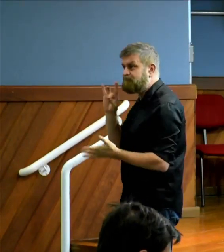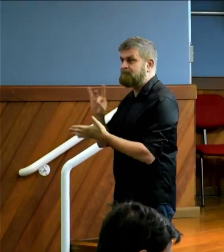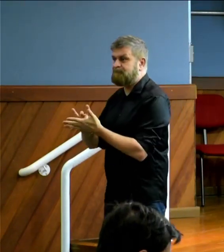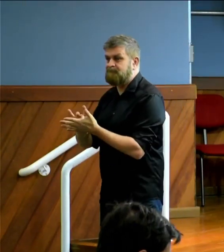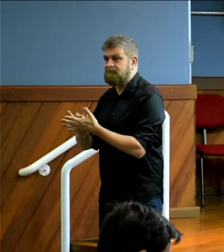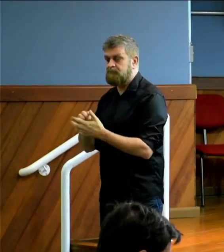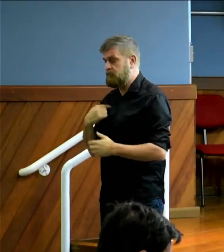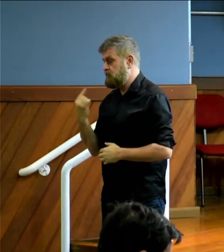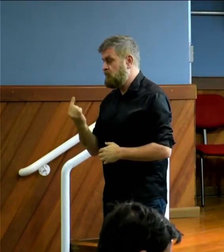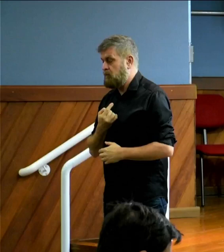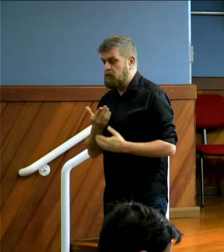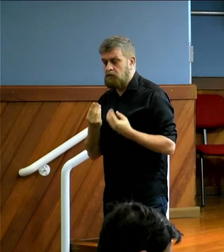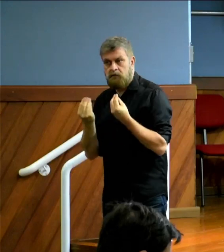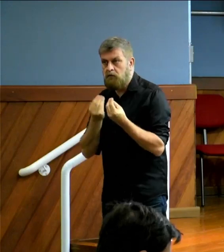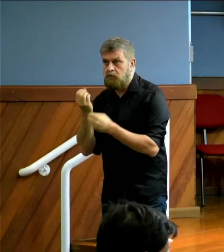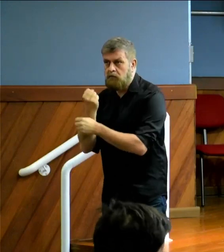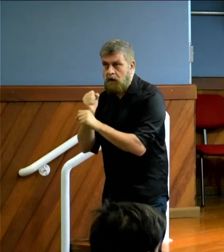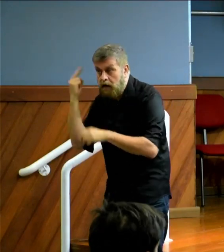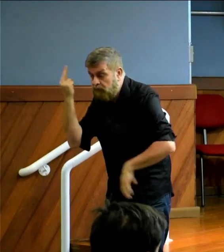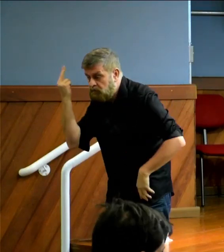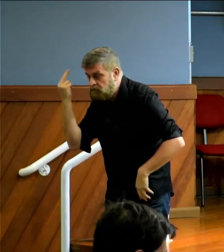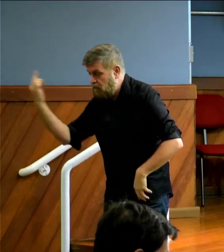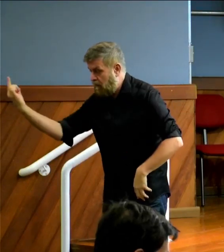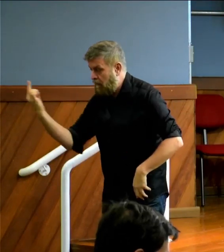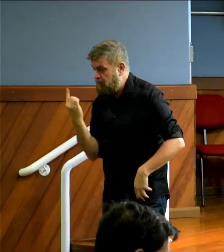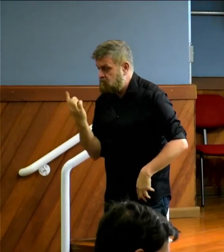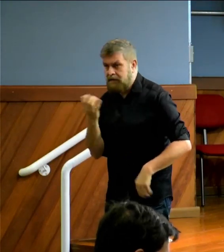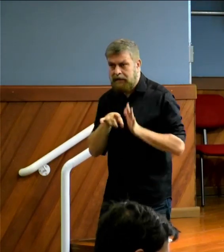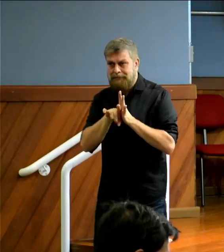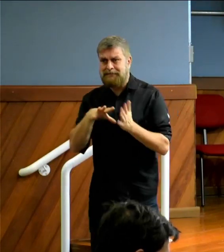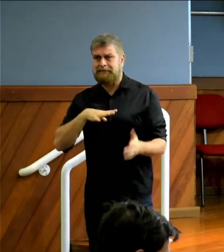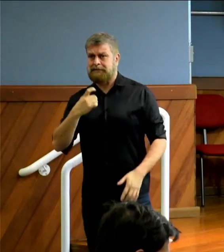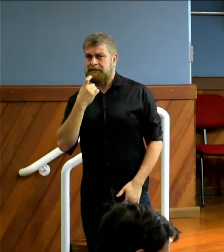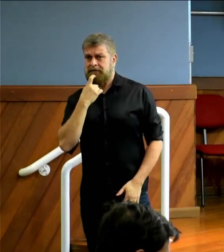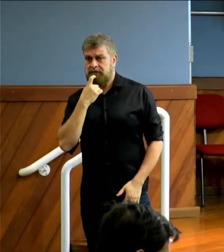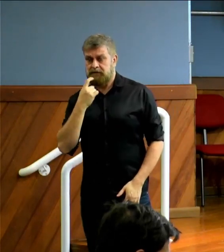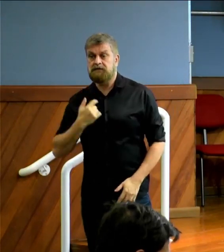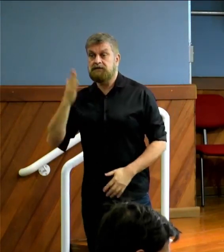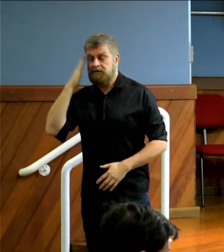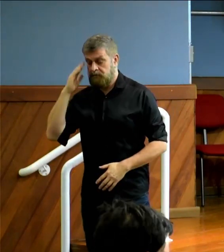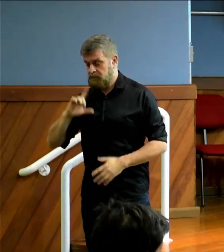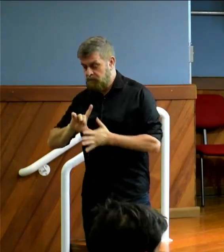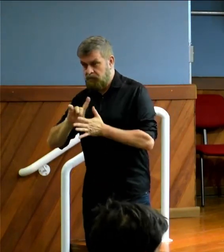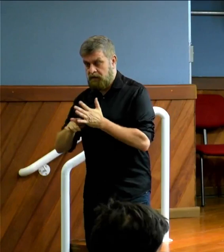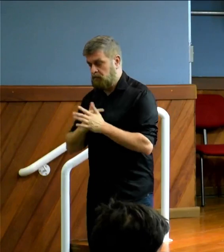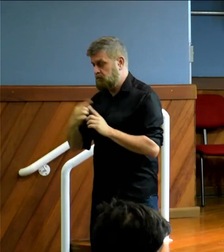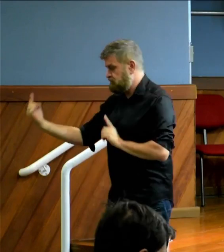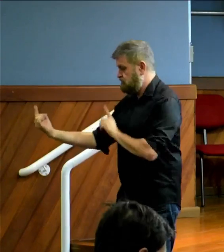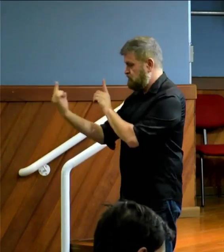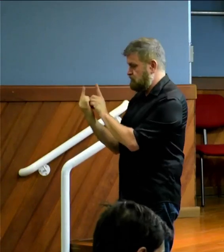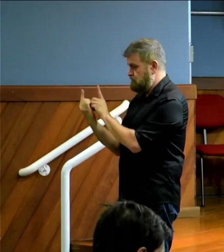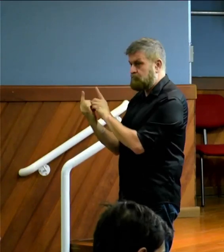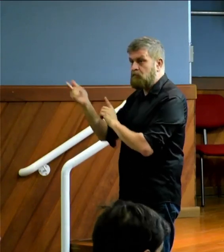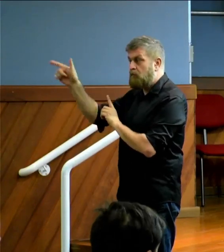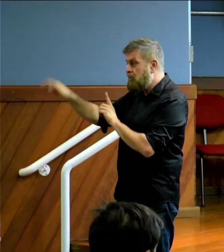é, aí a gente falava, Emma, é impossível que a pessoa chegue e fale assim, Campinas. E a gente vê que isso é depois que a gente atende, ou outras pessoas que passam